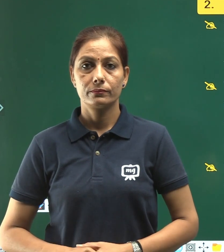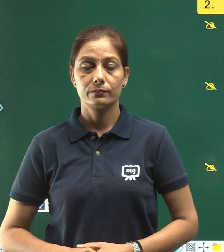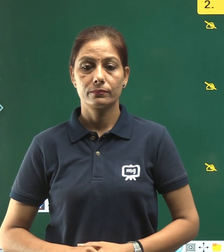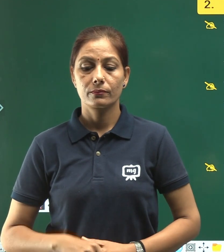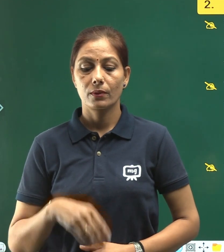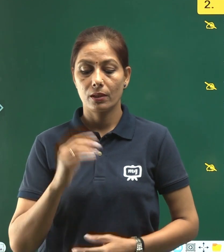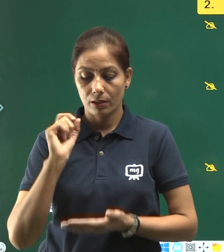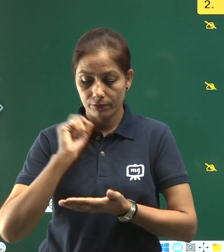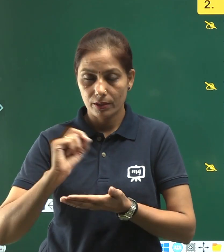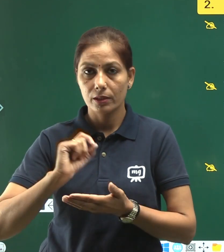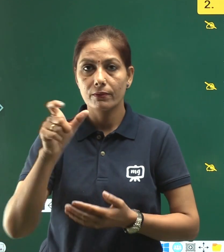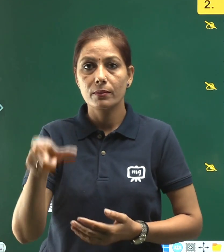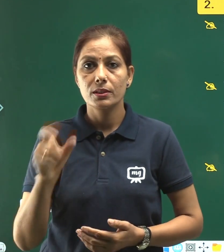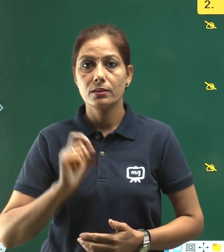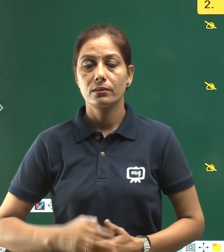कुंवर नारायण ने